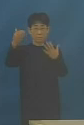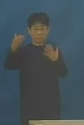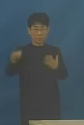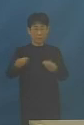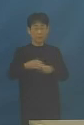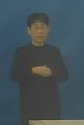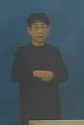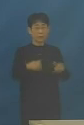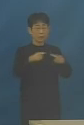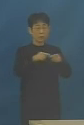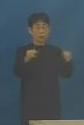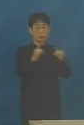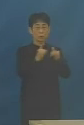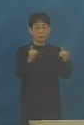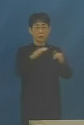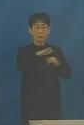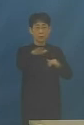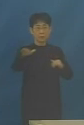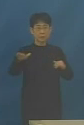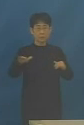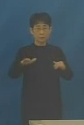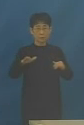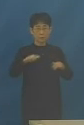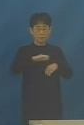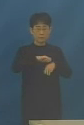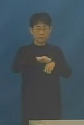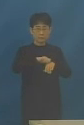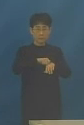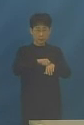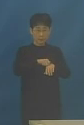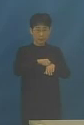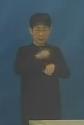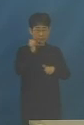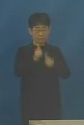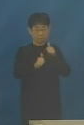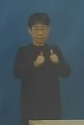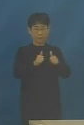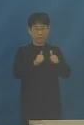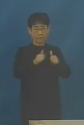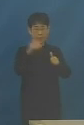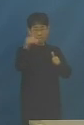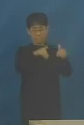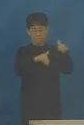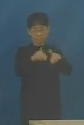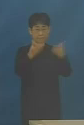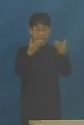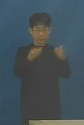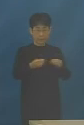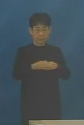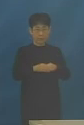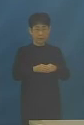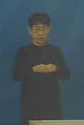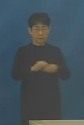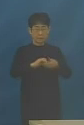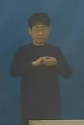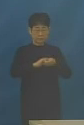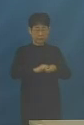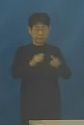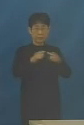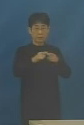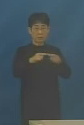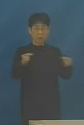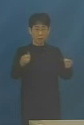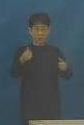国民の皆様の厳正な審判が下されたわけでありぜひこれを国会議員の皆様